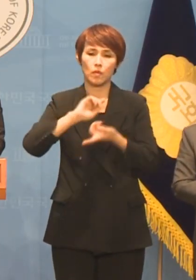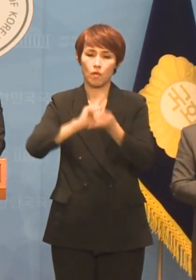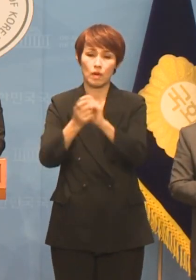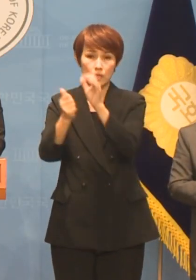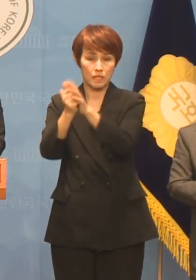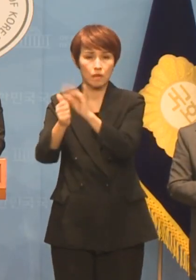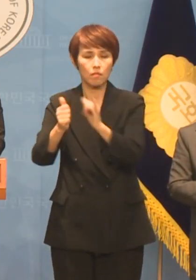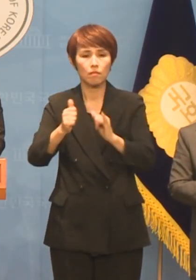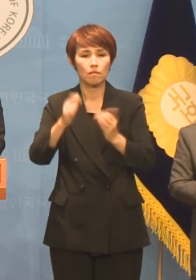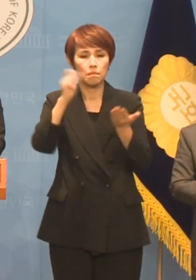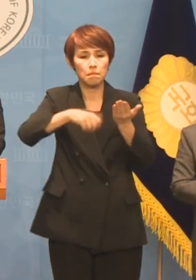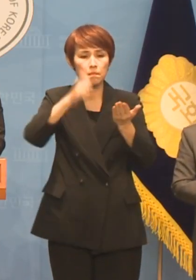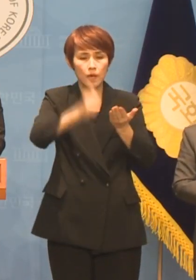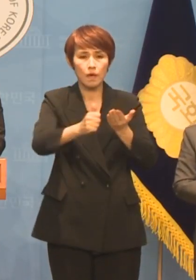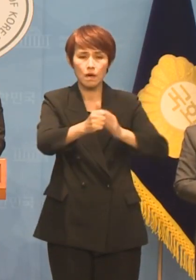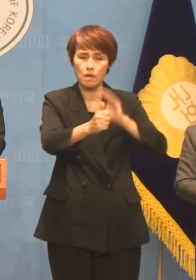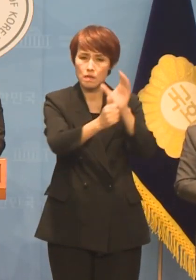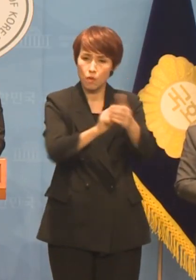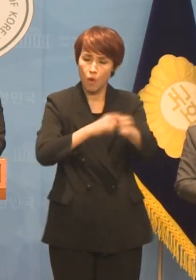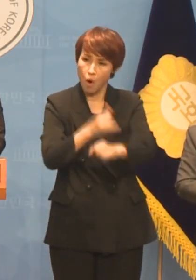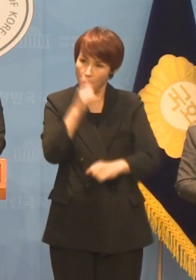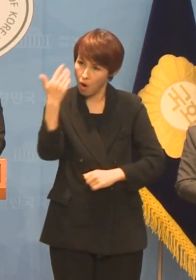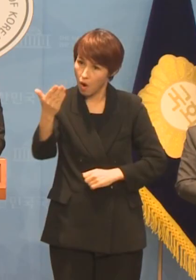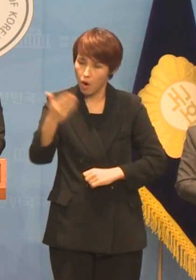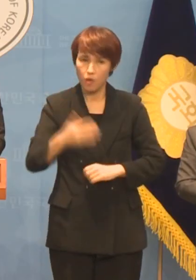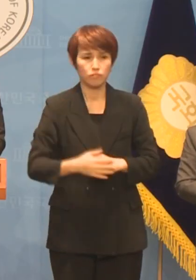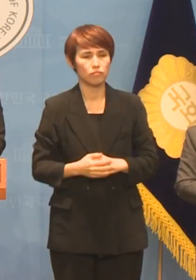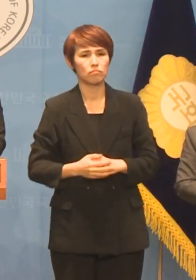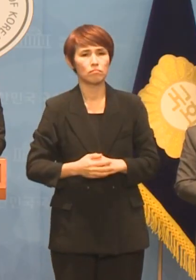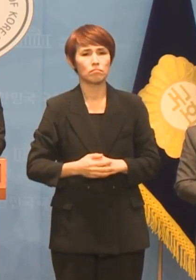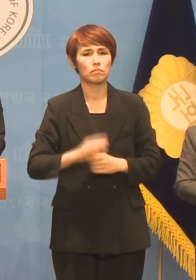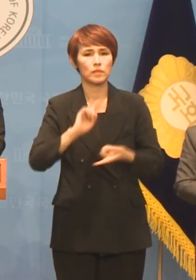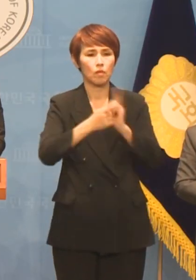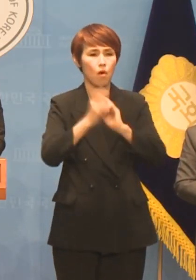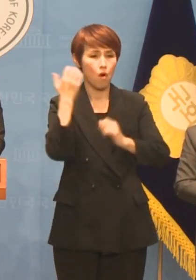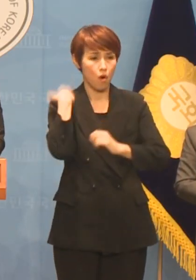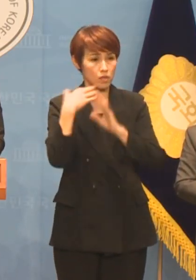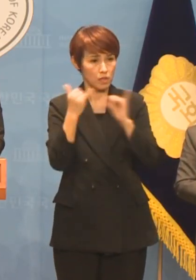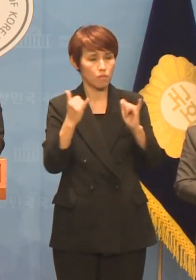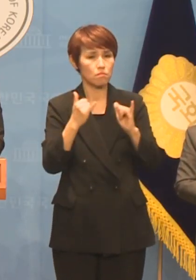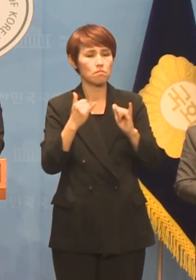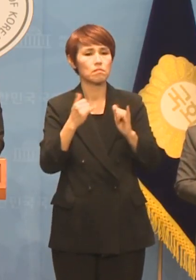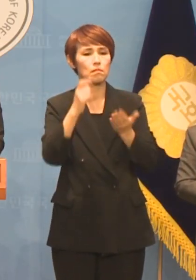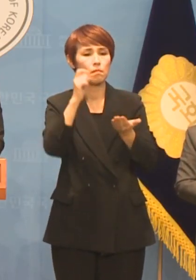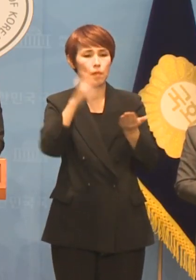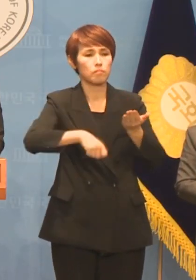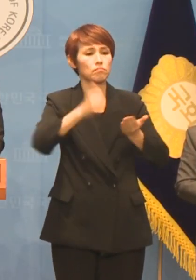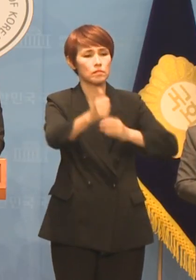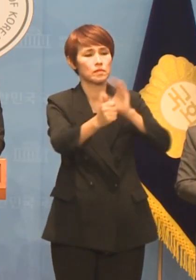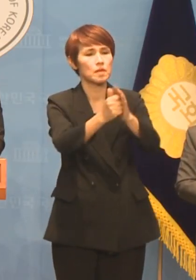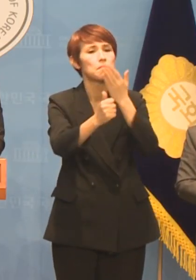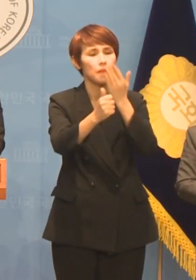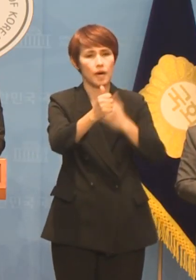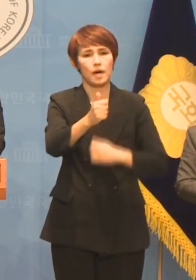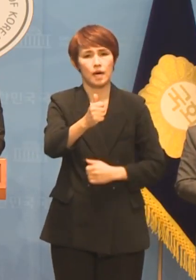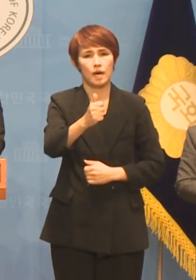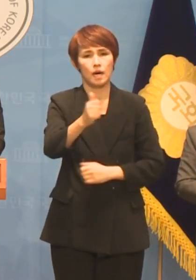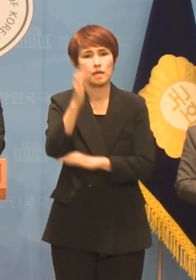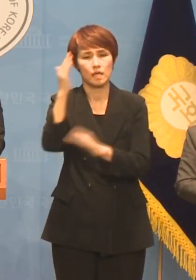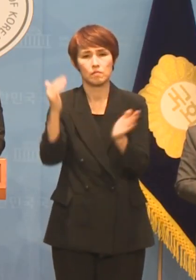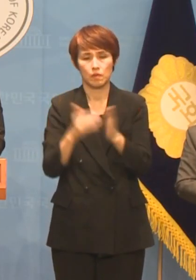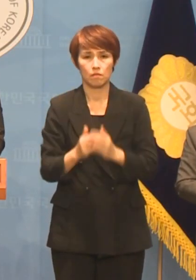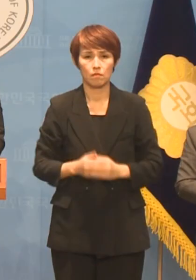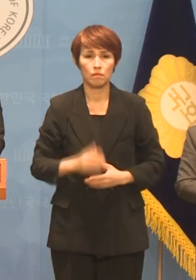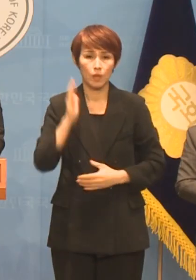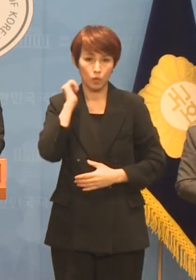권한이 있느냐라고 묻자 그는 권한대행이 임명할 수 있다. 대법원장이 지명하는 헌법재판관을